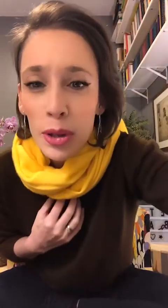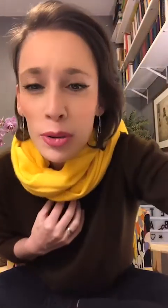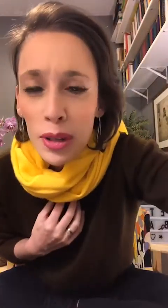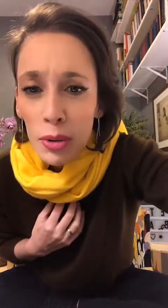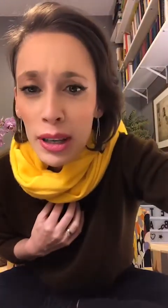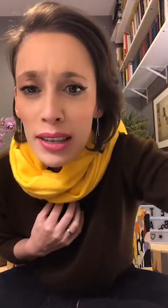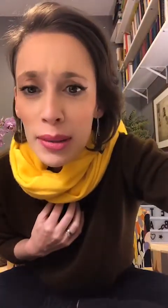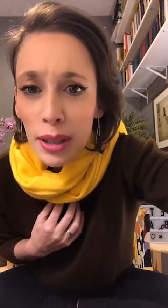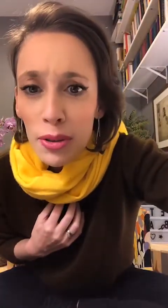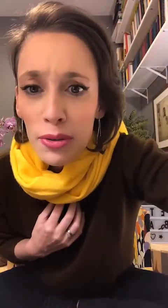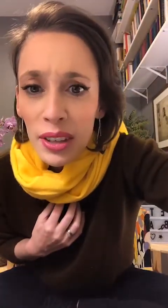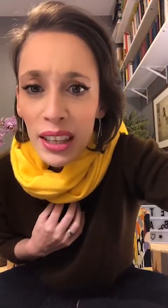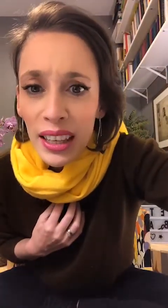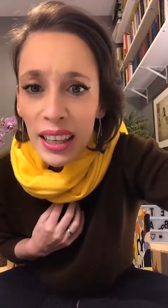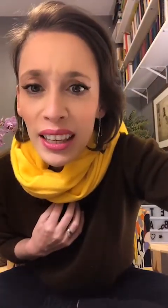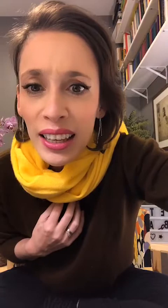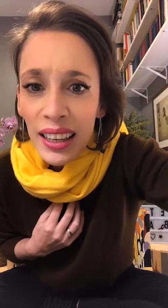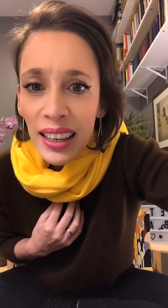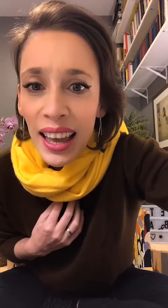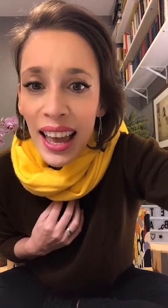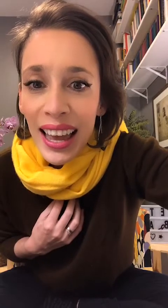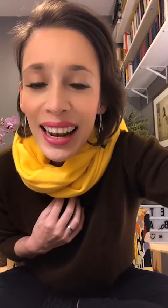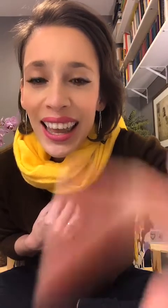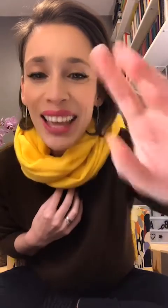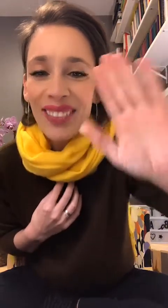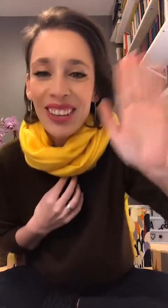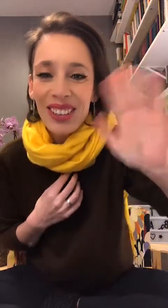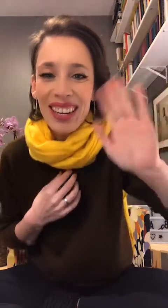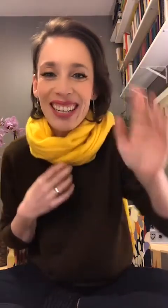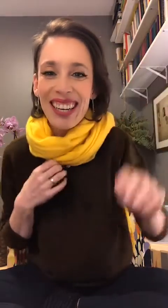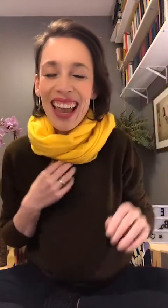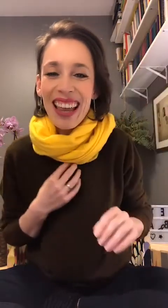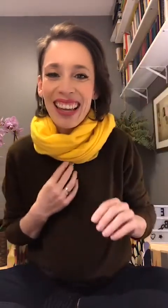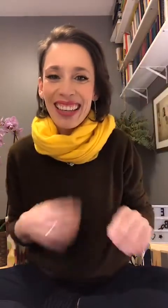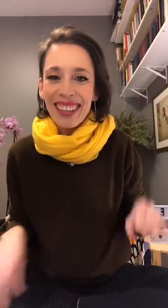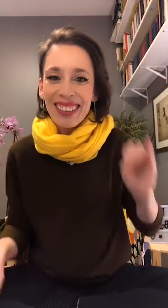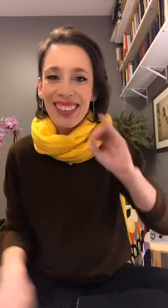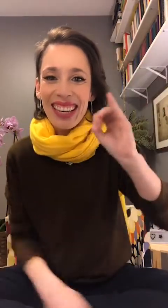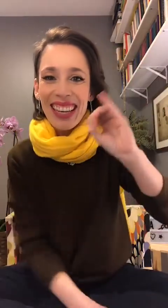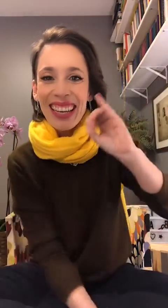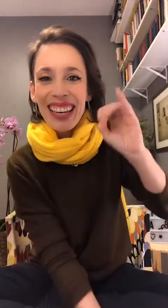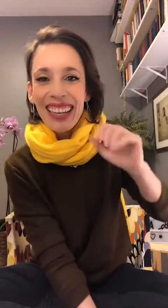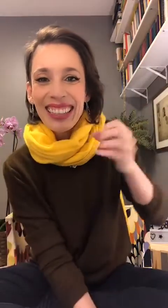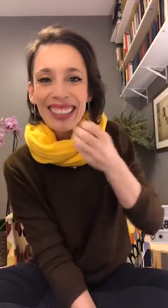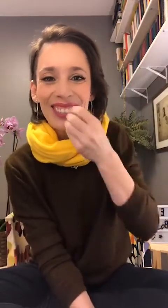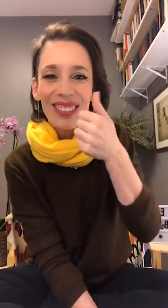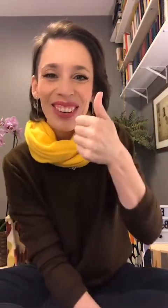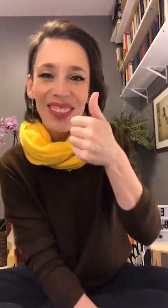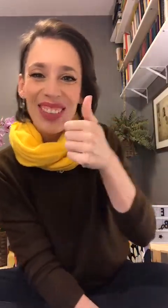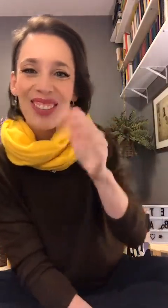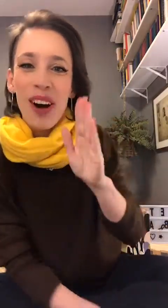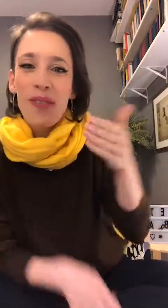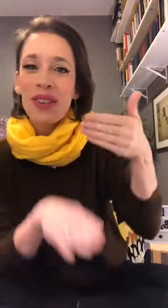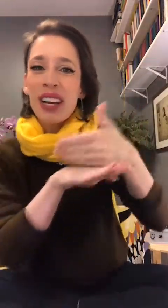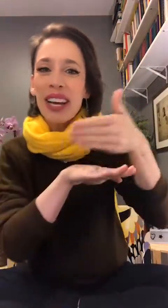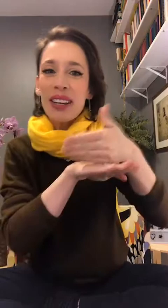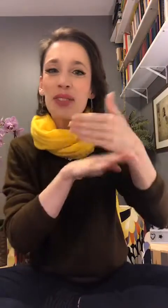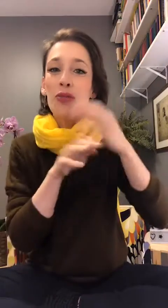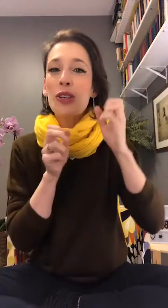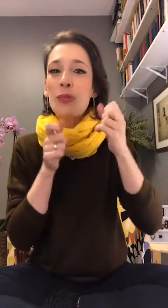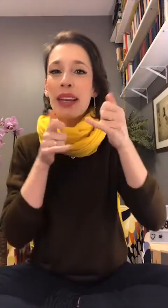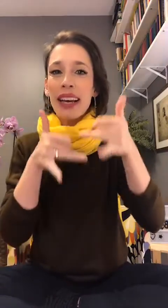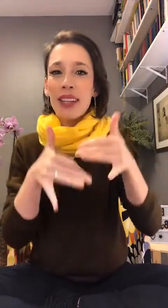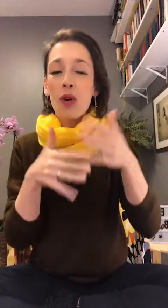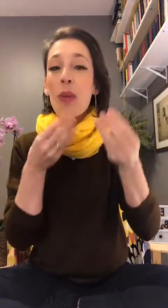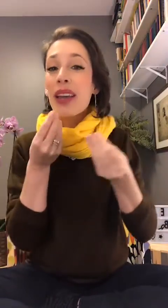quem me deu oi lá em cima que não vi? Ellen. Boa noite, Ellen. Oi, Lilian. Tudo bom, pessoal? Vão chegando